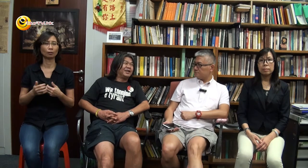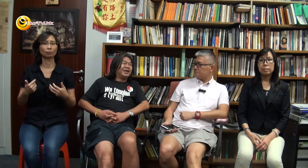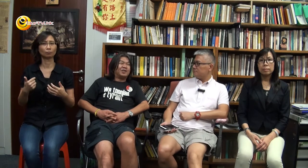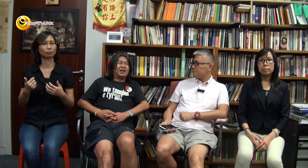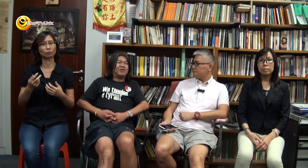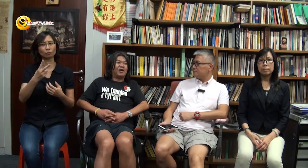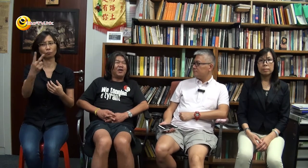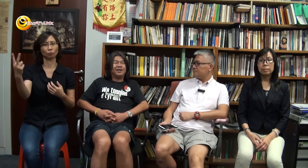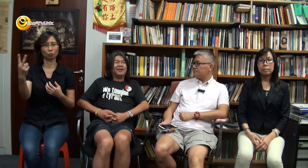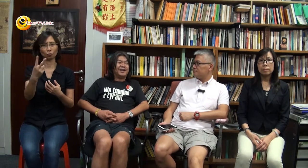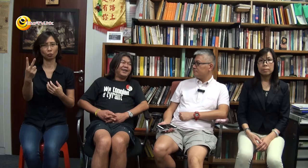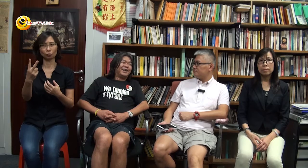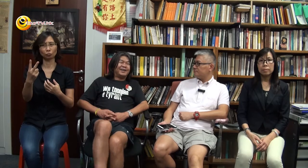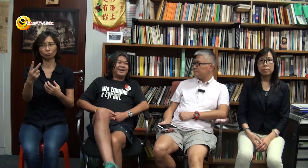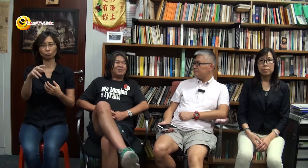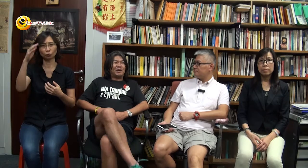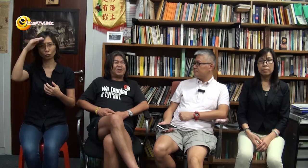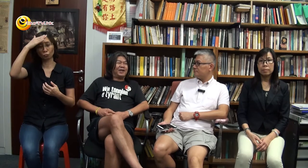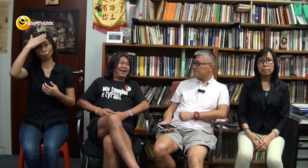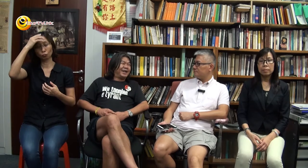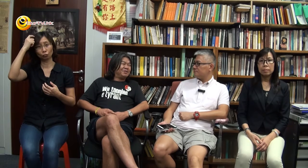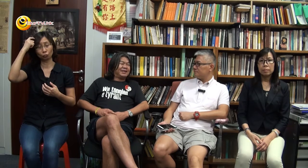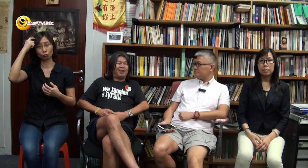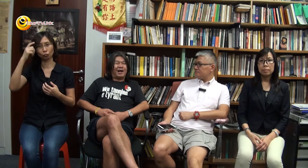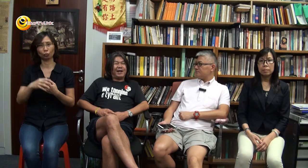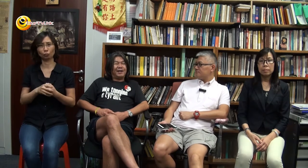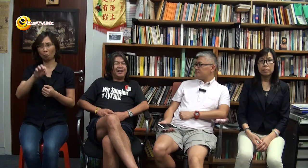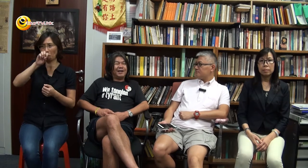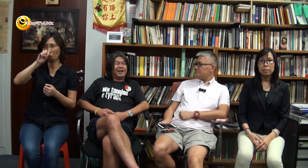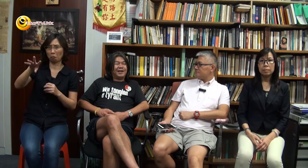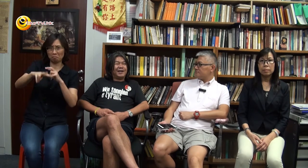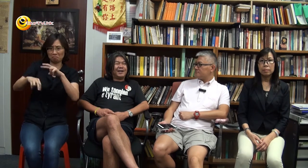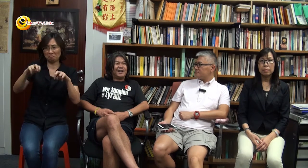個想揭發佢不遂啊？咁亦或係